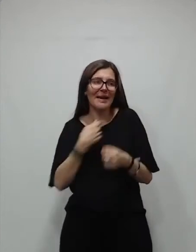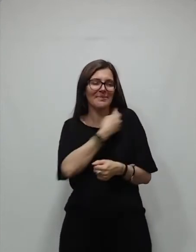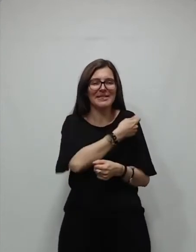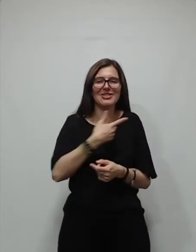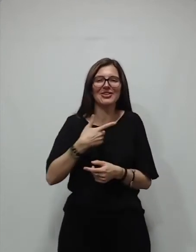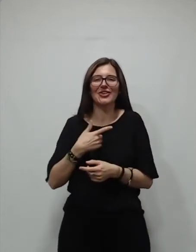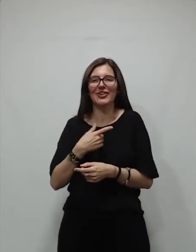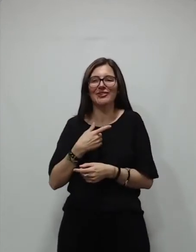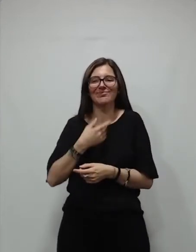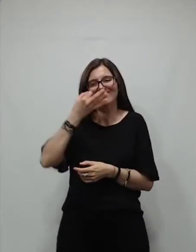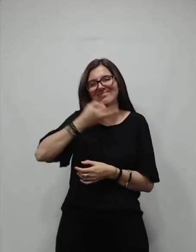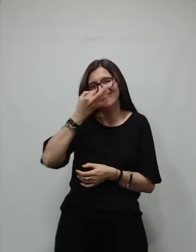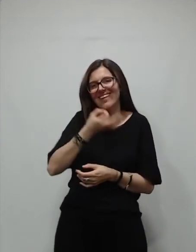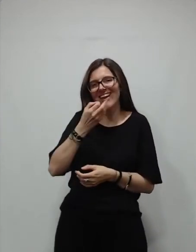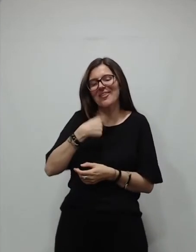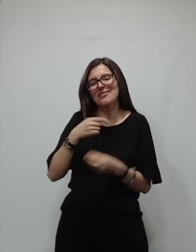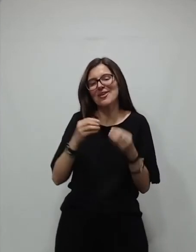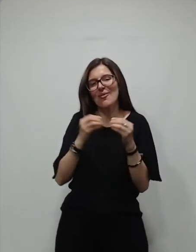Alba.